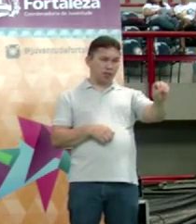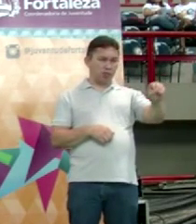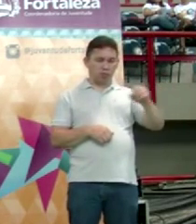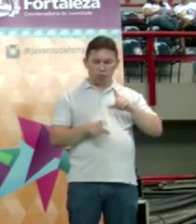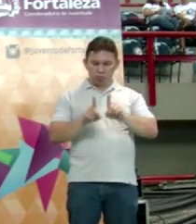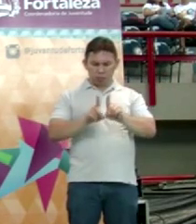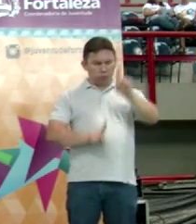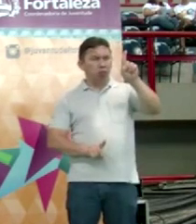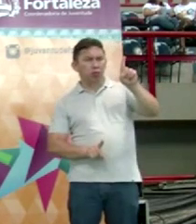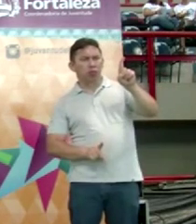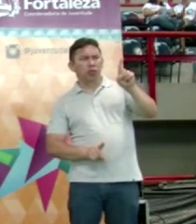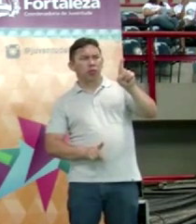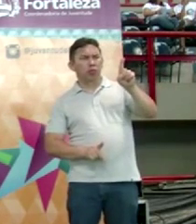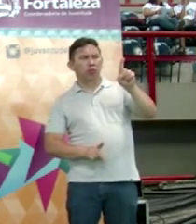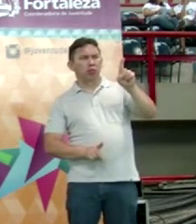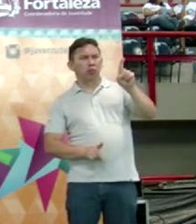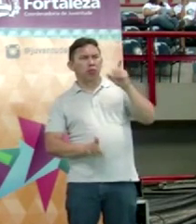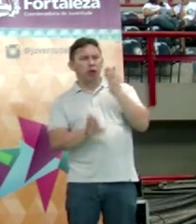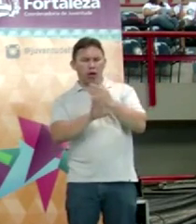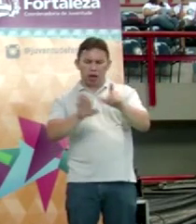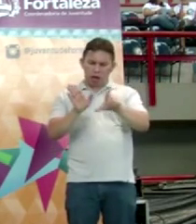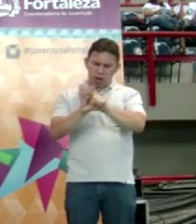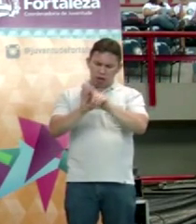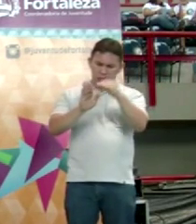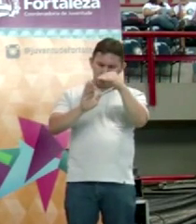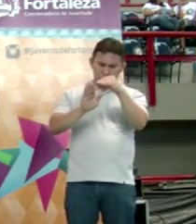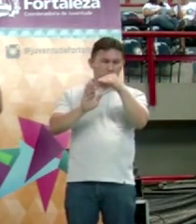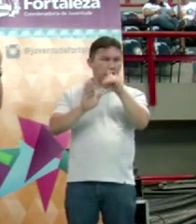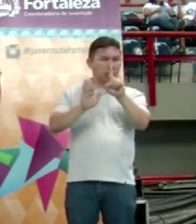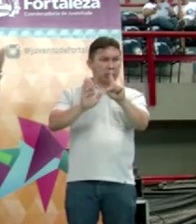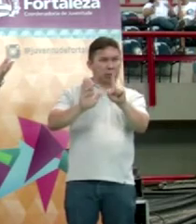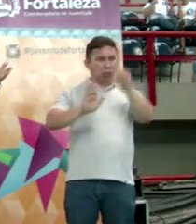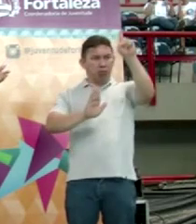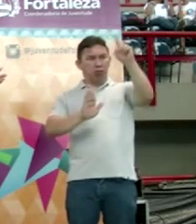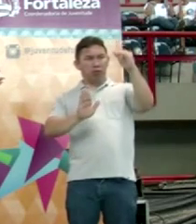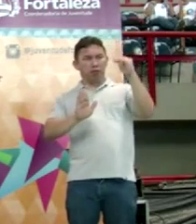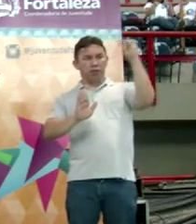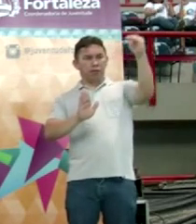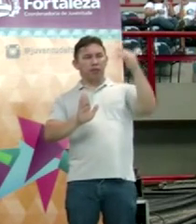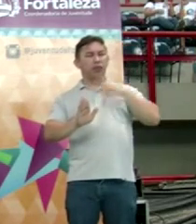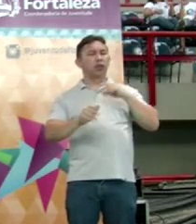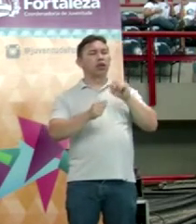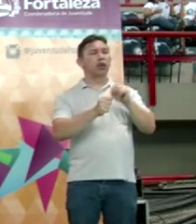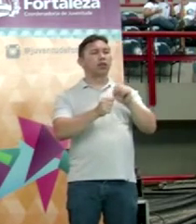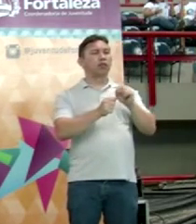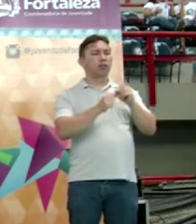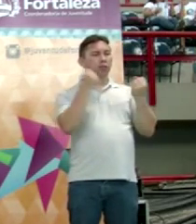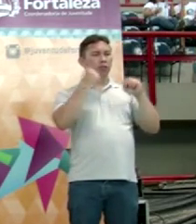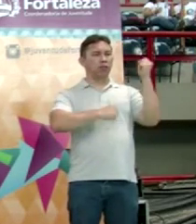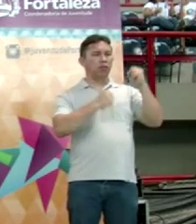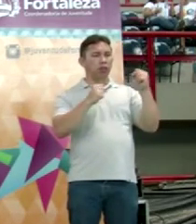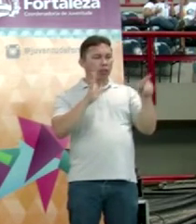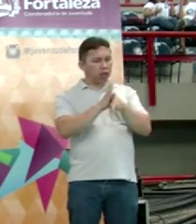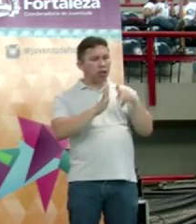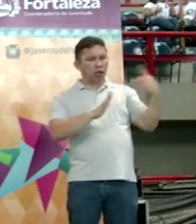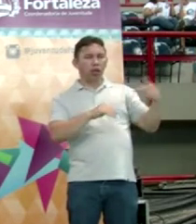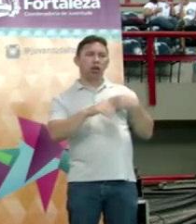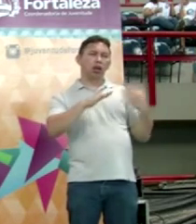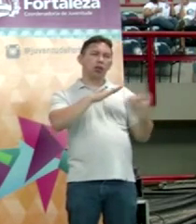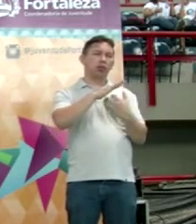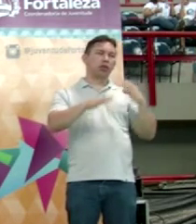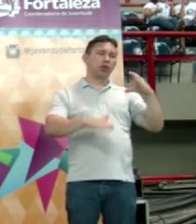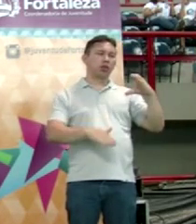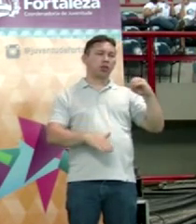benzeno estava acima do que a lei brasileira permite. Então, quem é que fabrica a Fanta laranja e a Fanta uva? É a Coca-Cola,